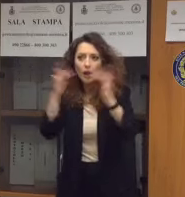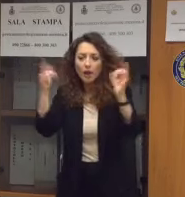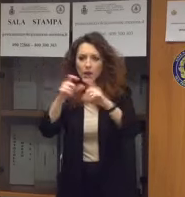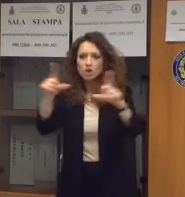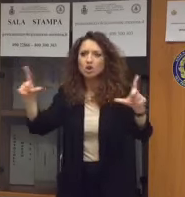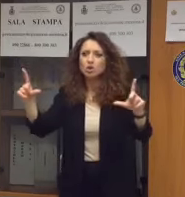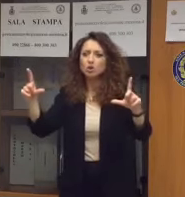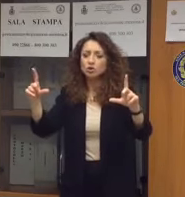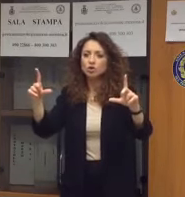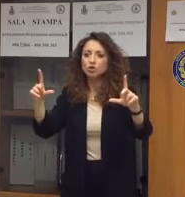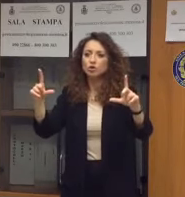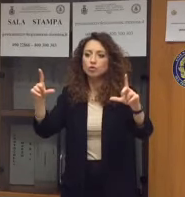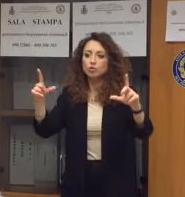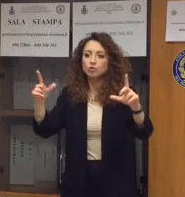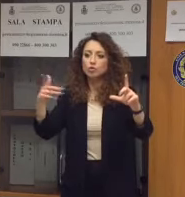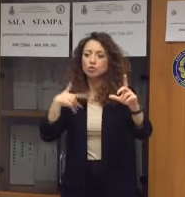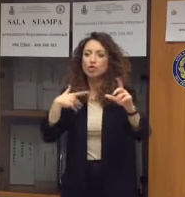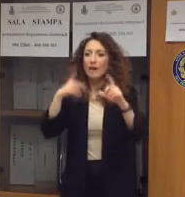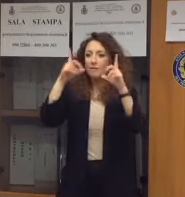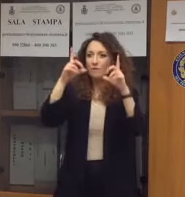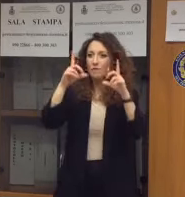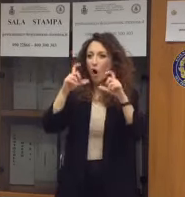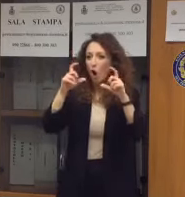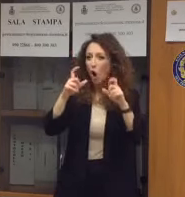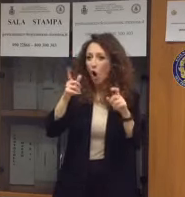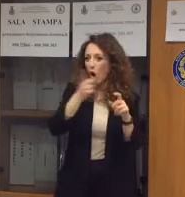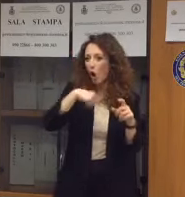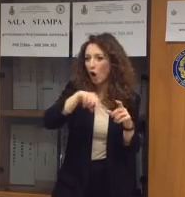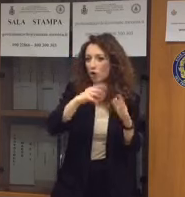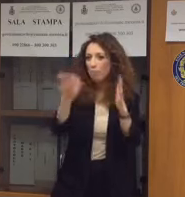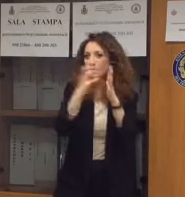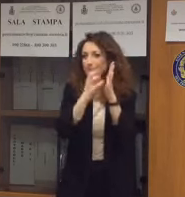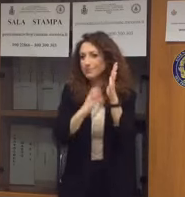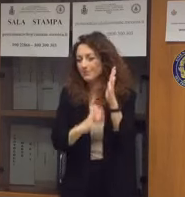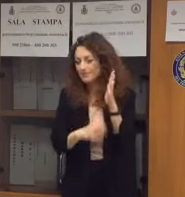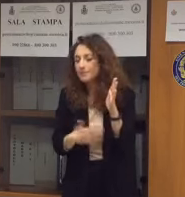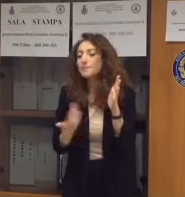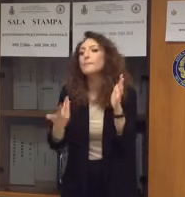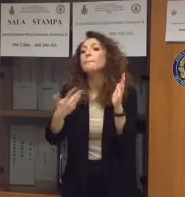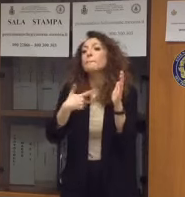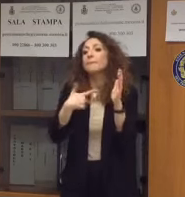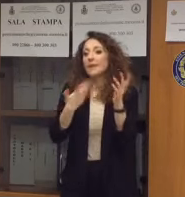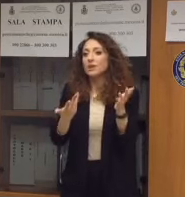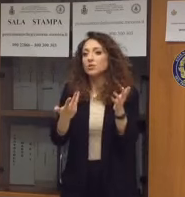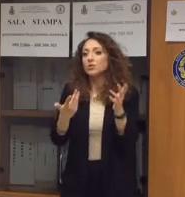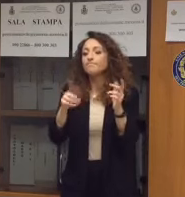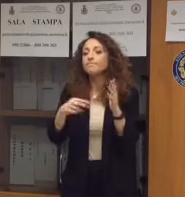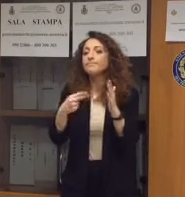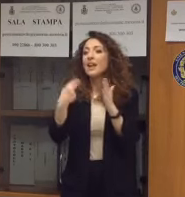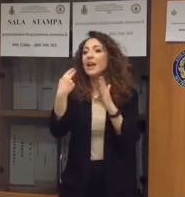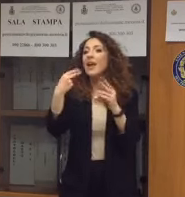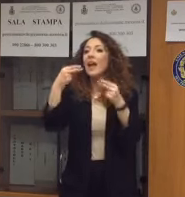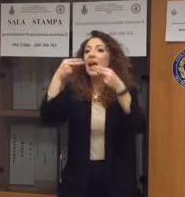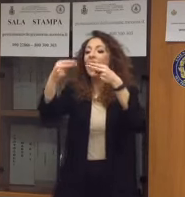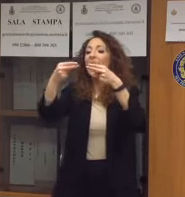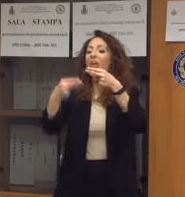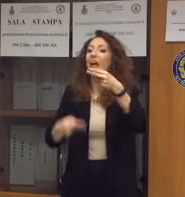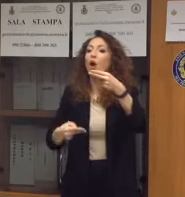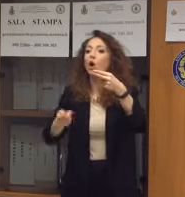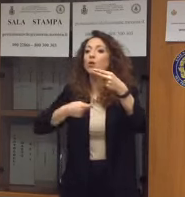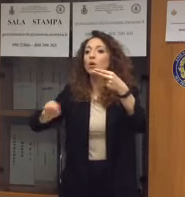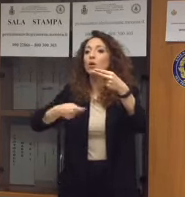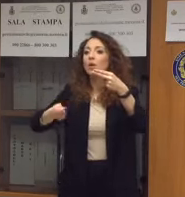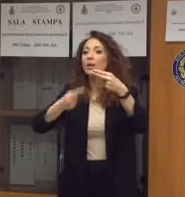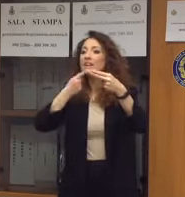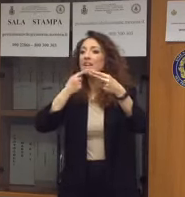nostre foto, sindaco, che ancora mancavano, hanno aggiornato anche queste, ci sarà ci sono anche gli elenchi delle attività che noi